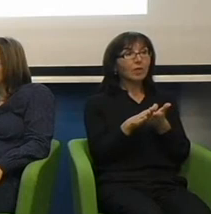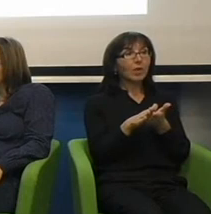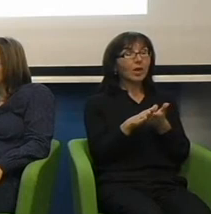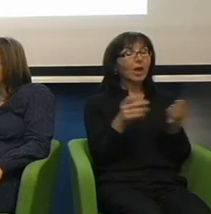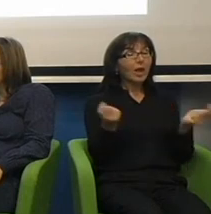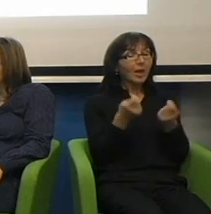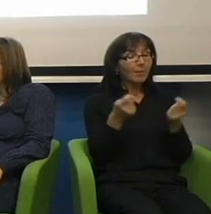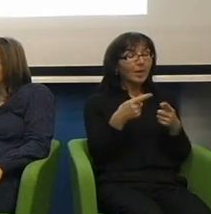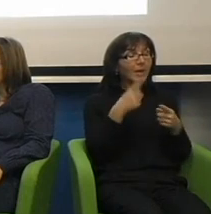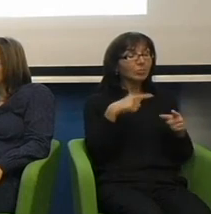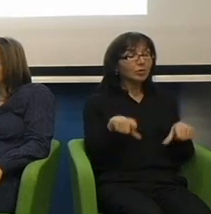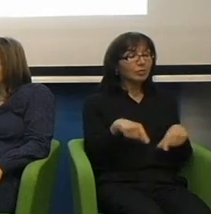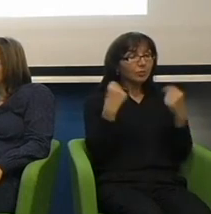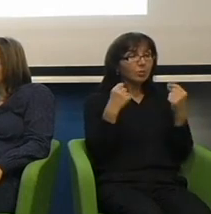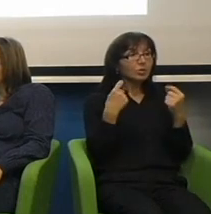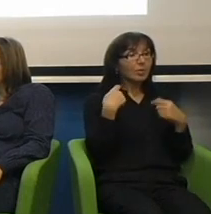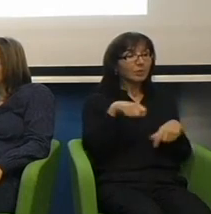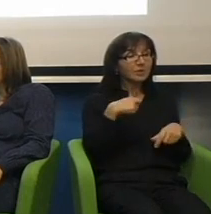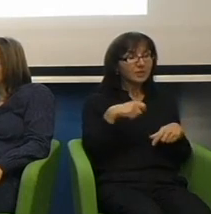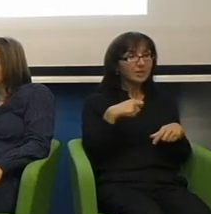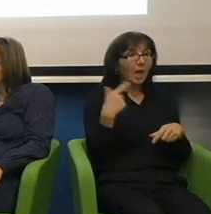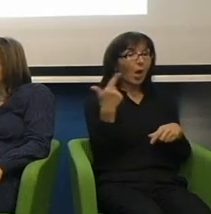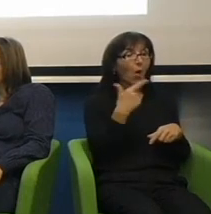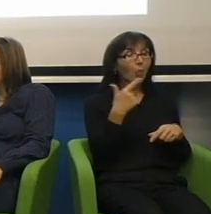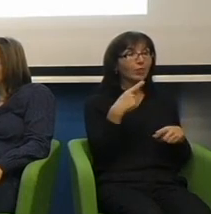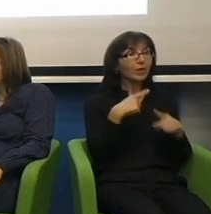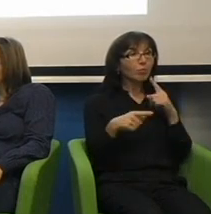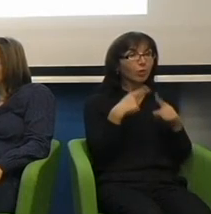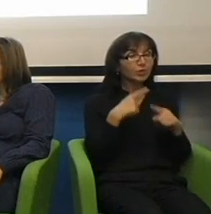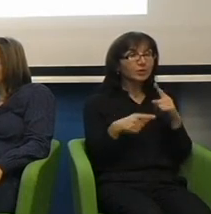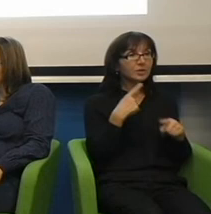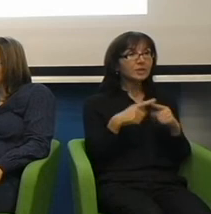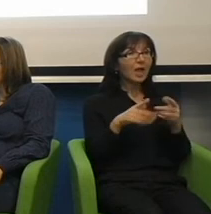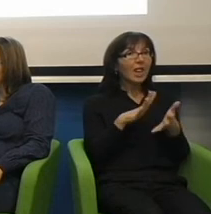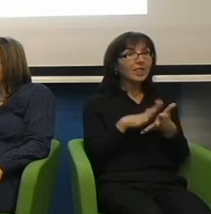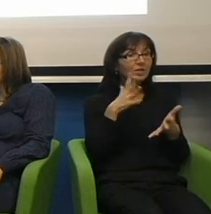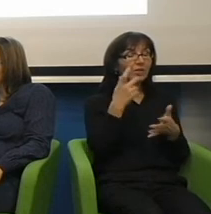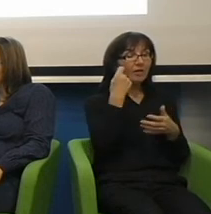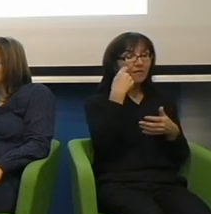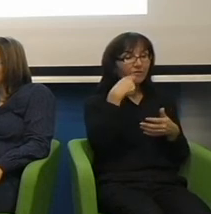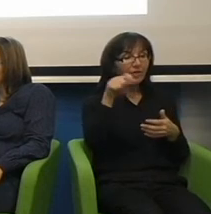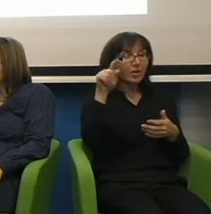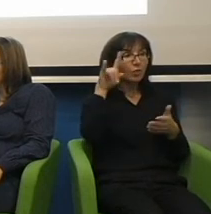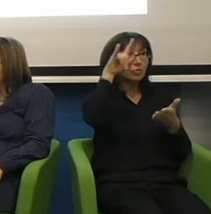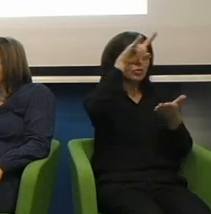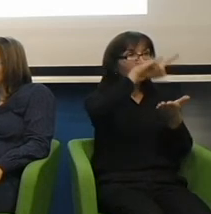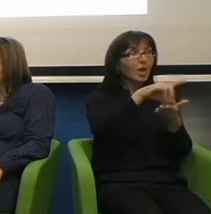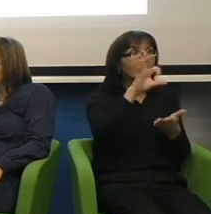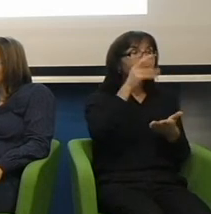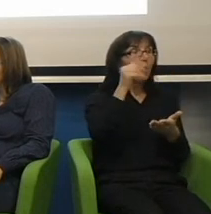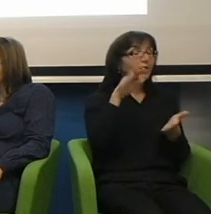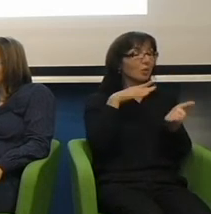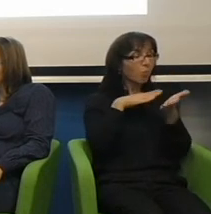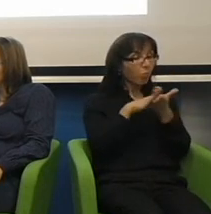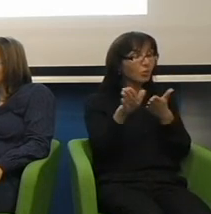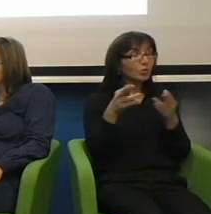przedwyborcza, prezydencka. Obydwaj politycy traktowali wylot do Smoleńska jako taki początek